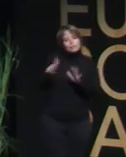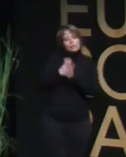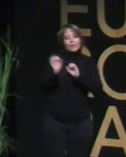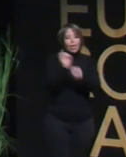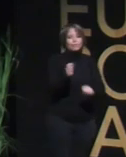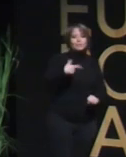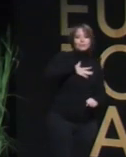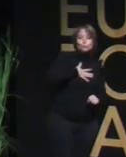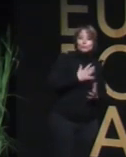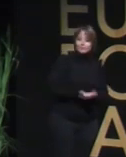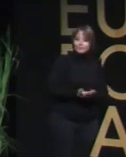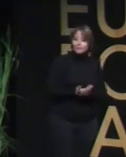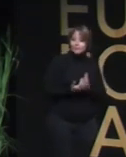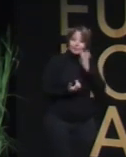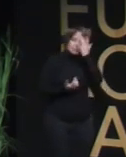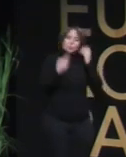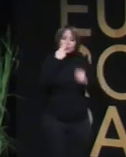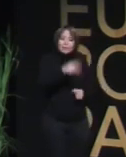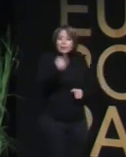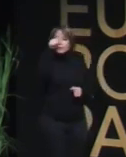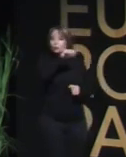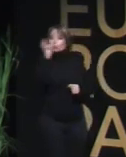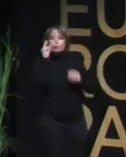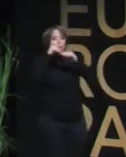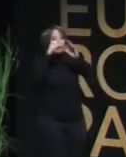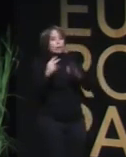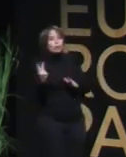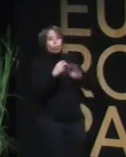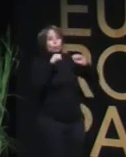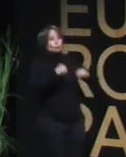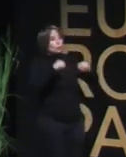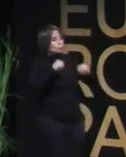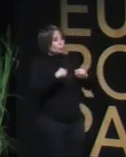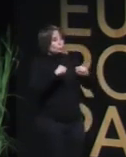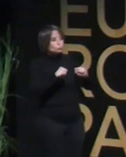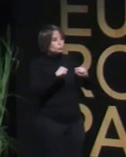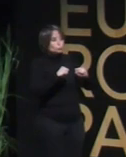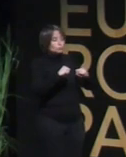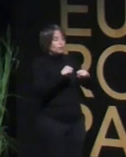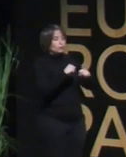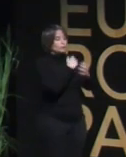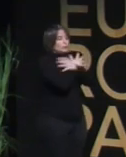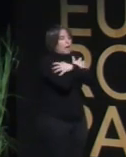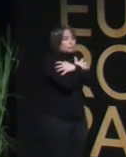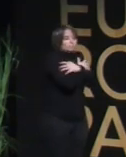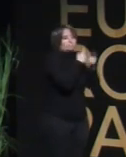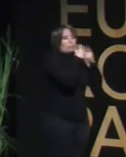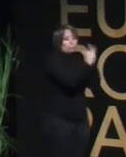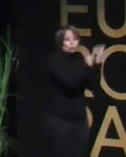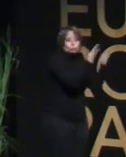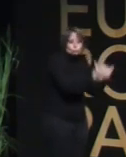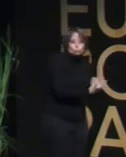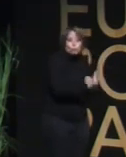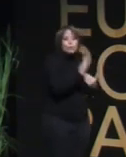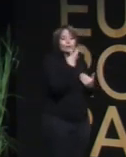nuestra, ¿vale? Porque un niño o una niña que está en un hogar con dos adultos de referencia que no se están amando, el ejemplo del que se